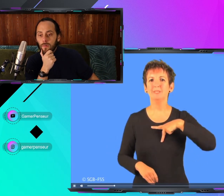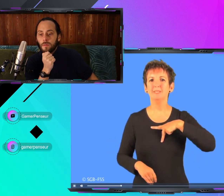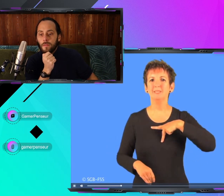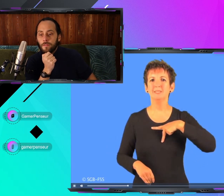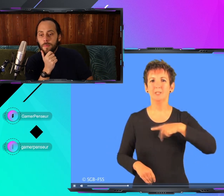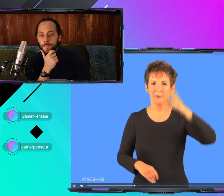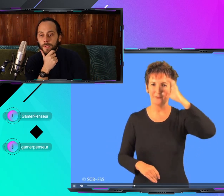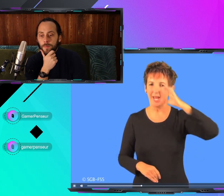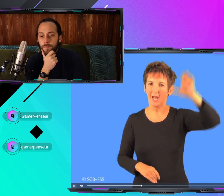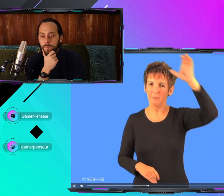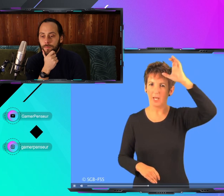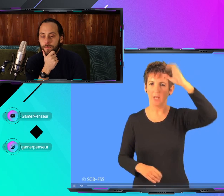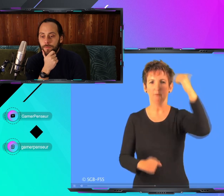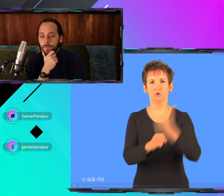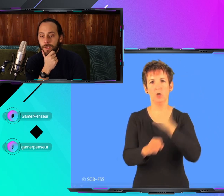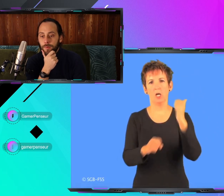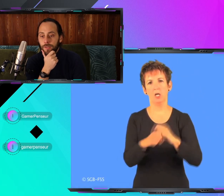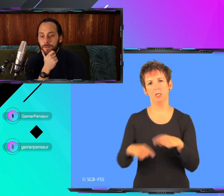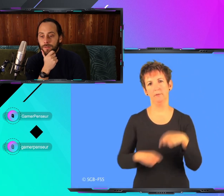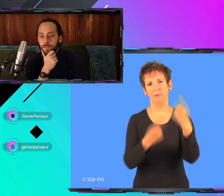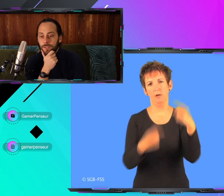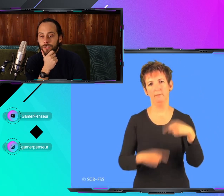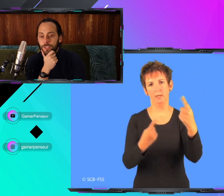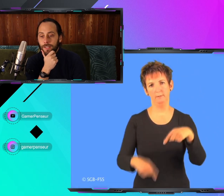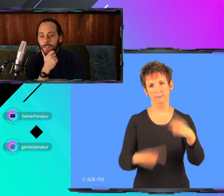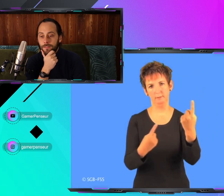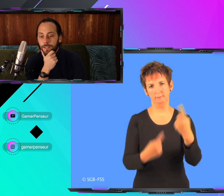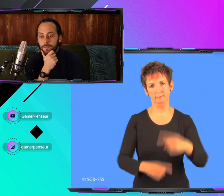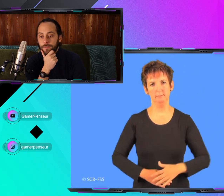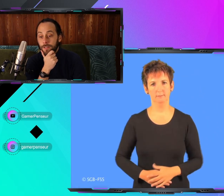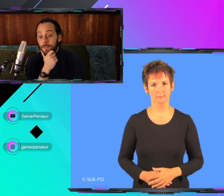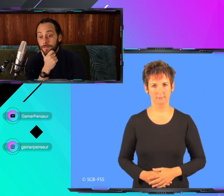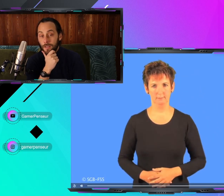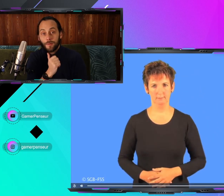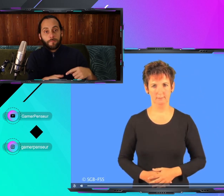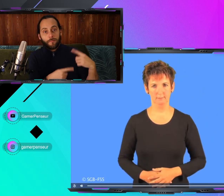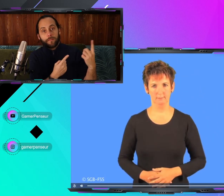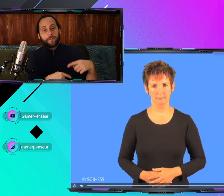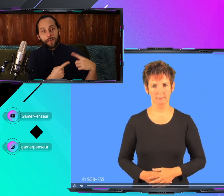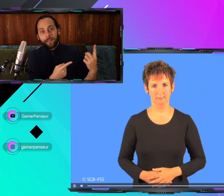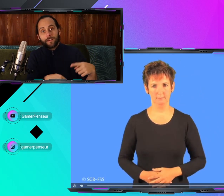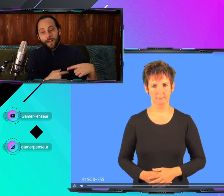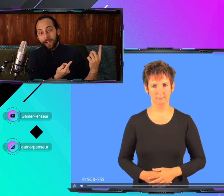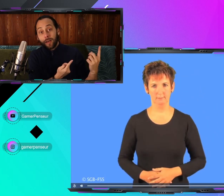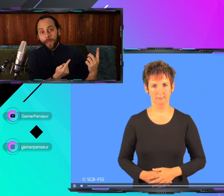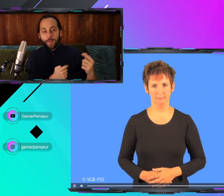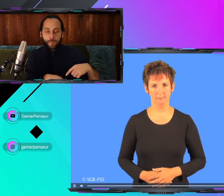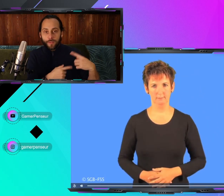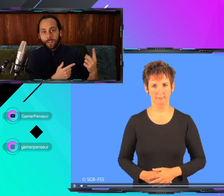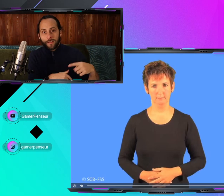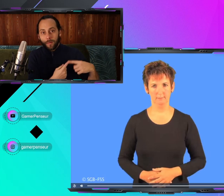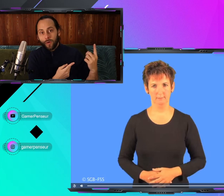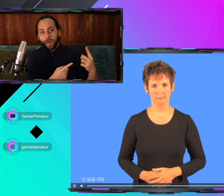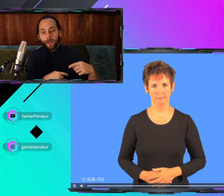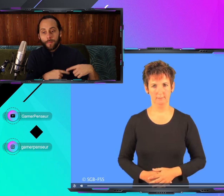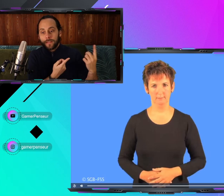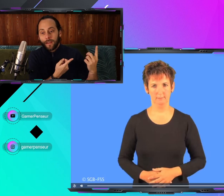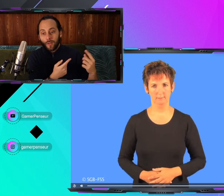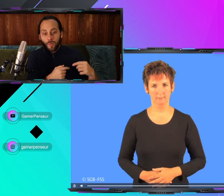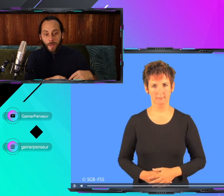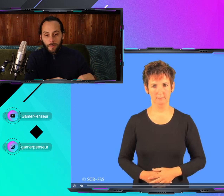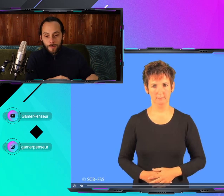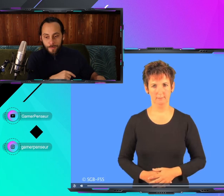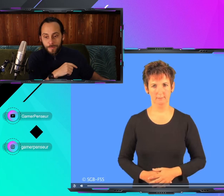Alors, famille Pi, Verbier. Chaque année va. Ah ouais. Elle répète pour dire que c'est vraiment